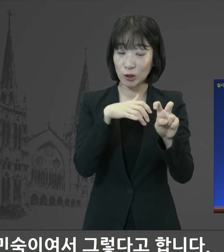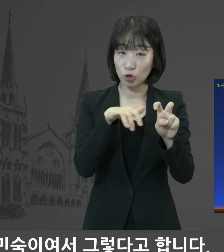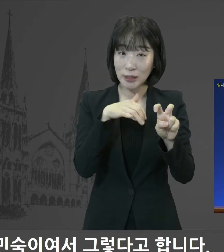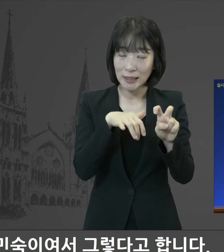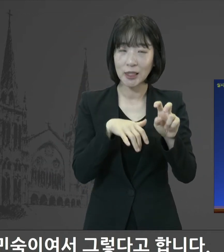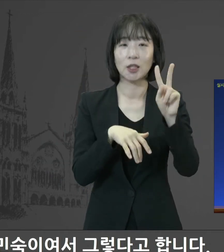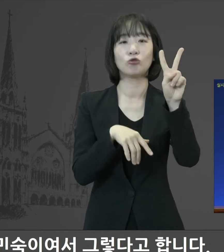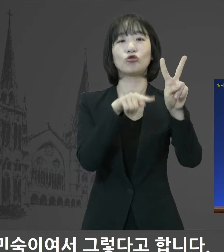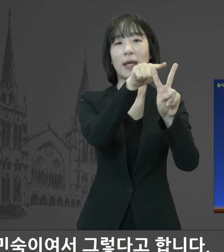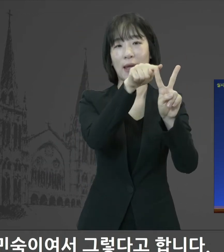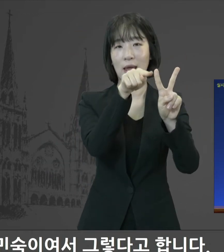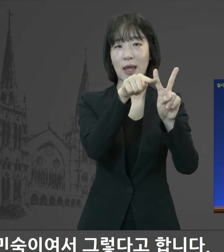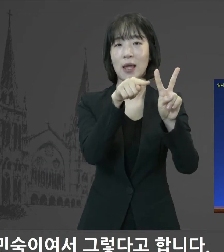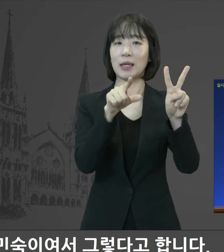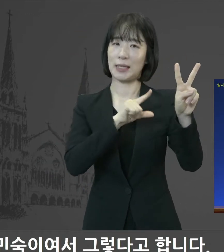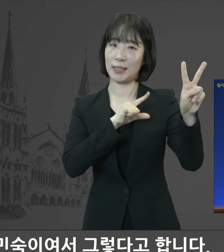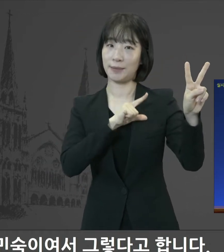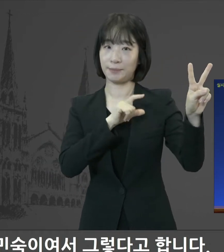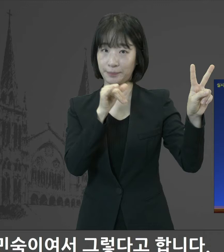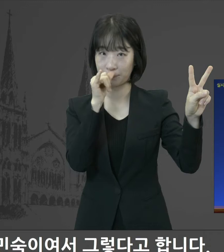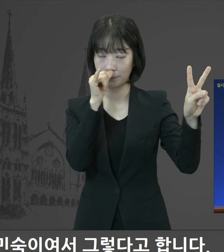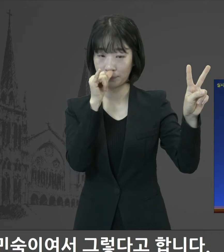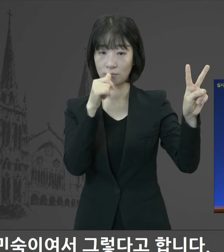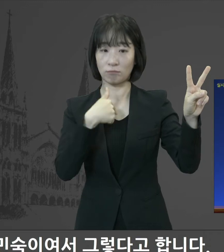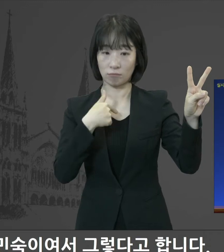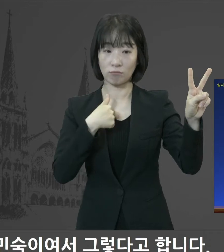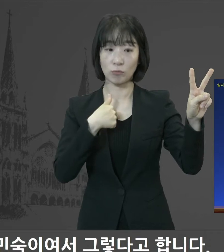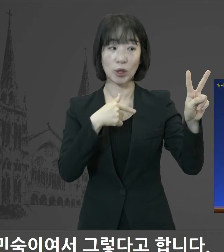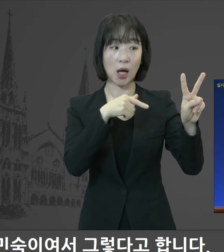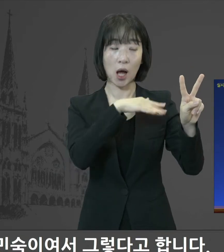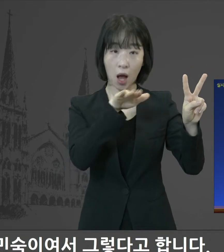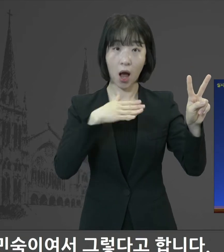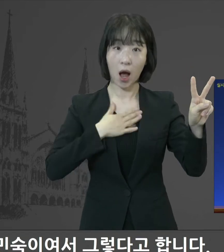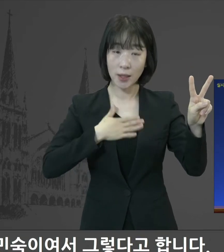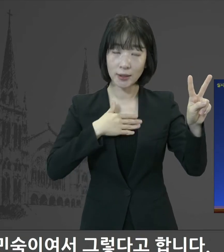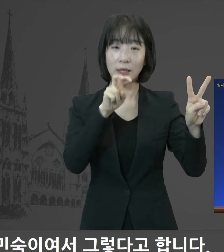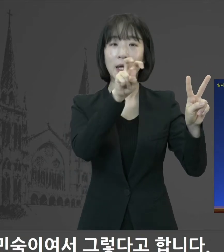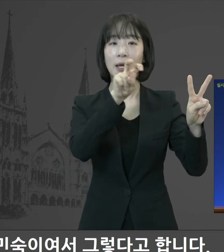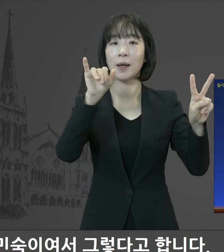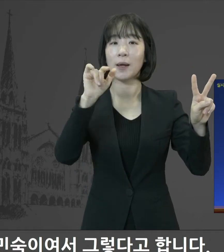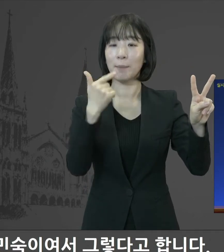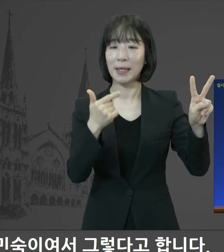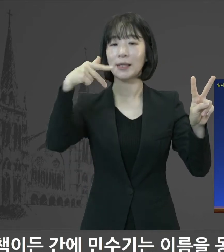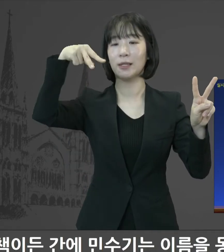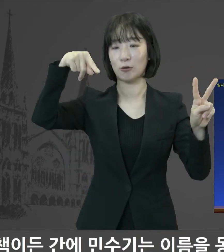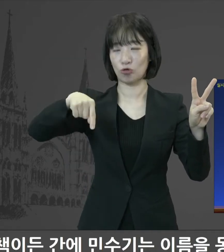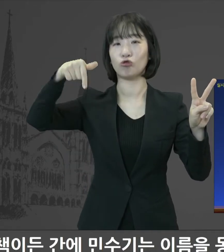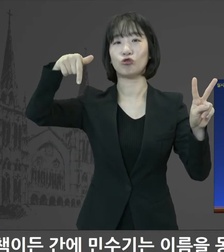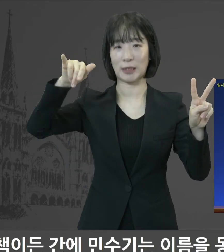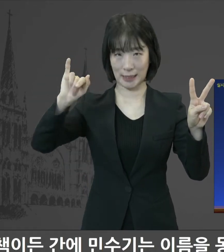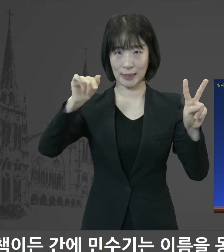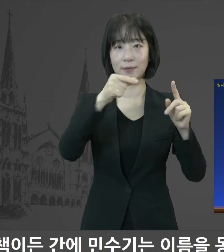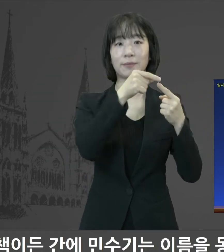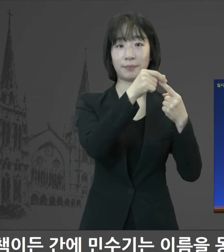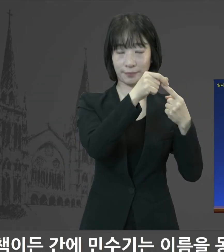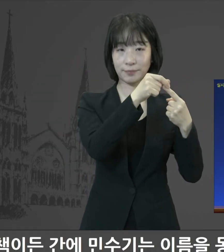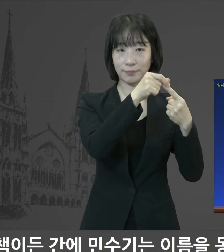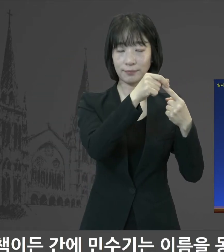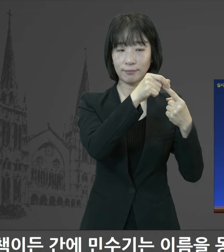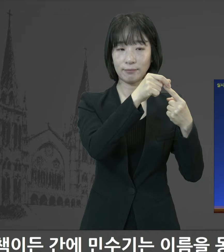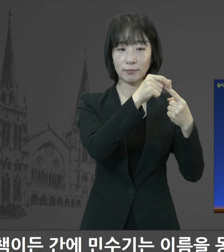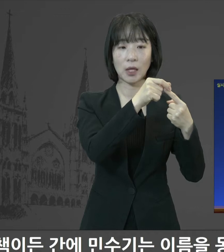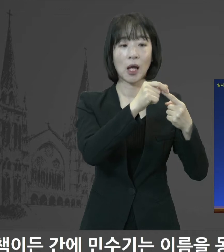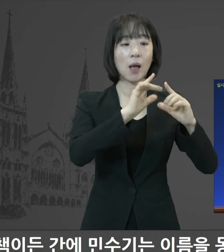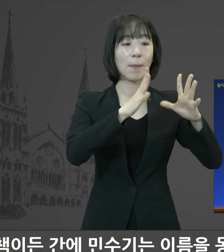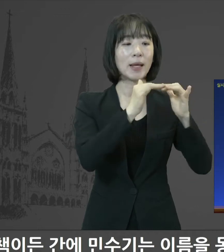이름이 있습니다. 하나는 우리가 부르는 민수기라는 이름인데, 이 민수기라는 이름은 그냥 문자 그대로